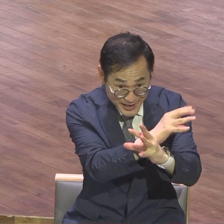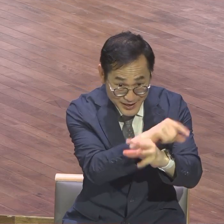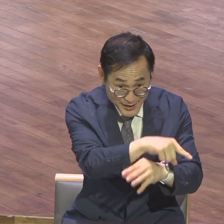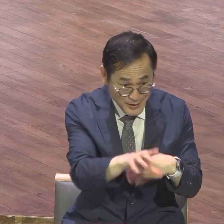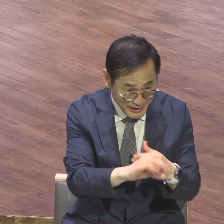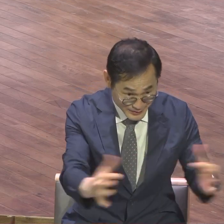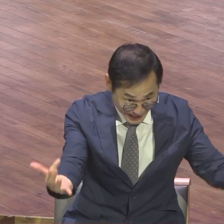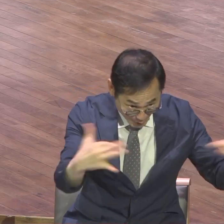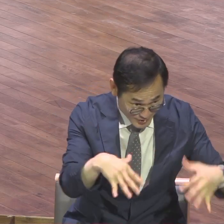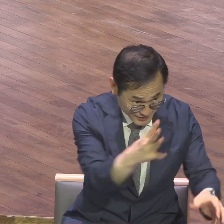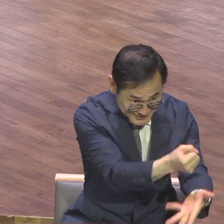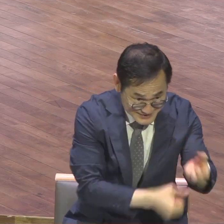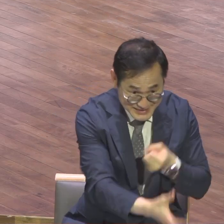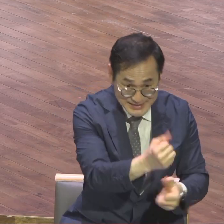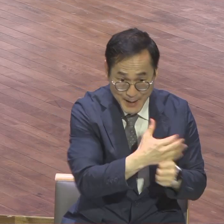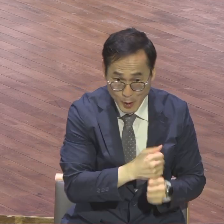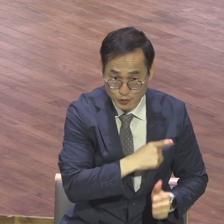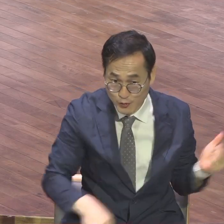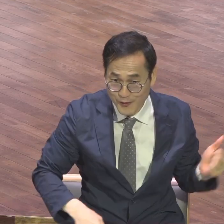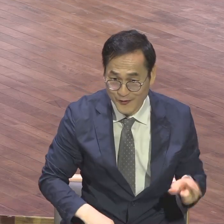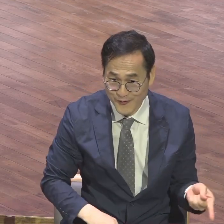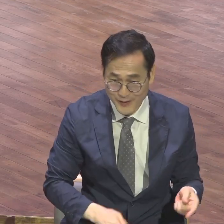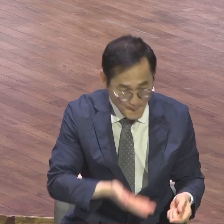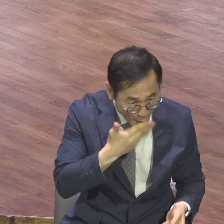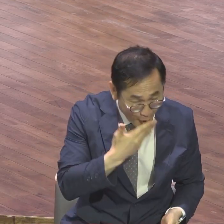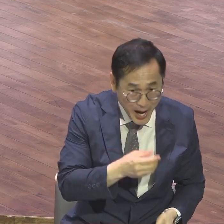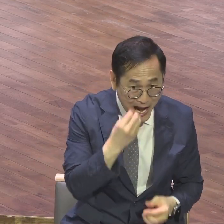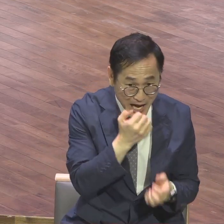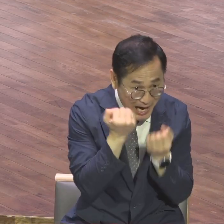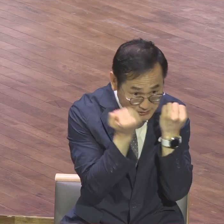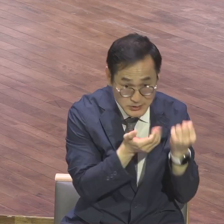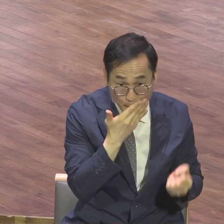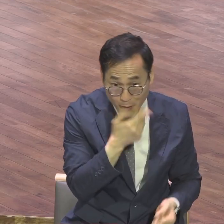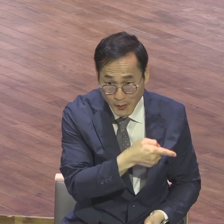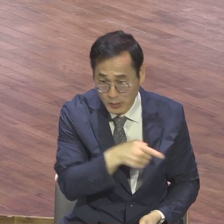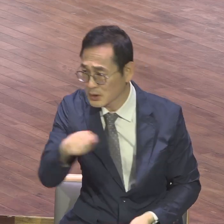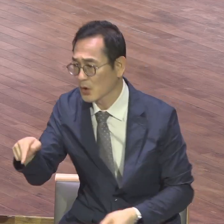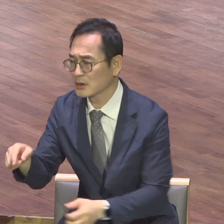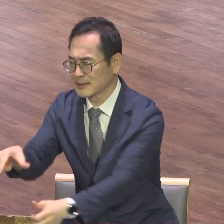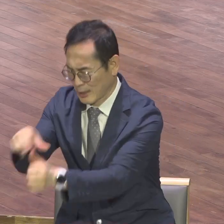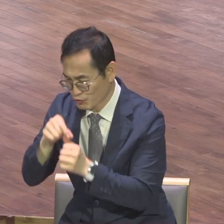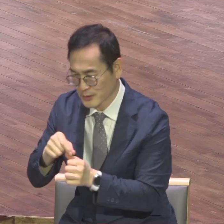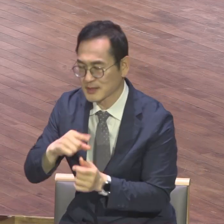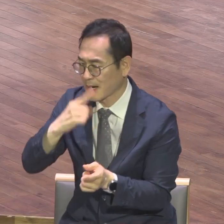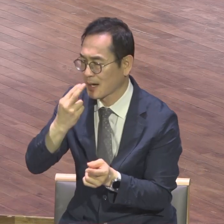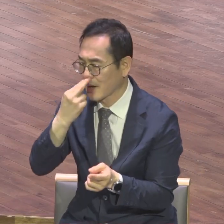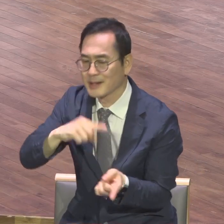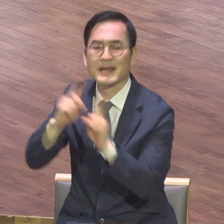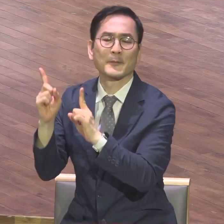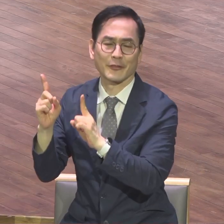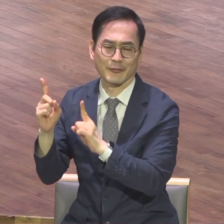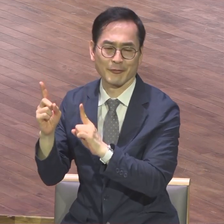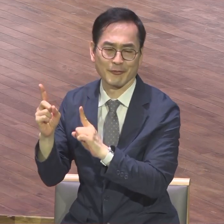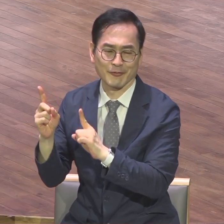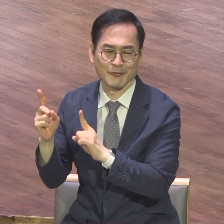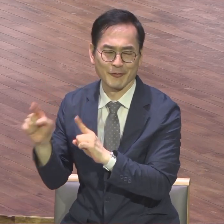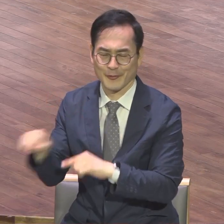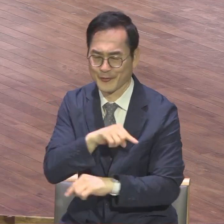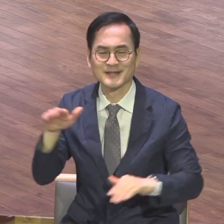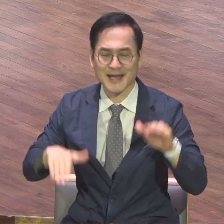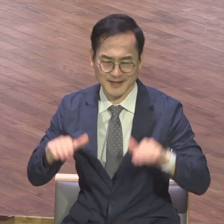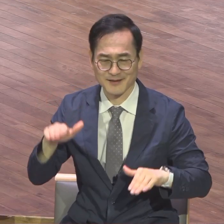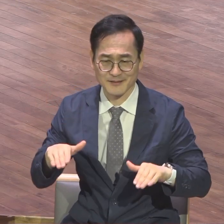되잖아요. 죽게 되잖아요. 영적 지부등이 뭐냐? 살리는 도구가 된다. 영적 지부등 다 살리자.